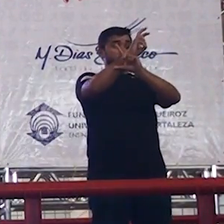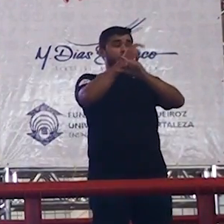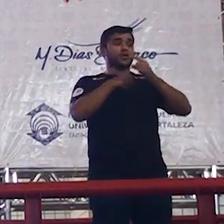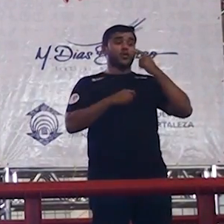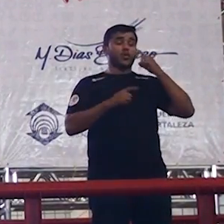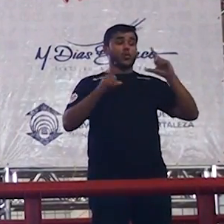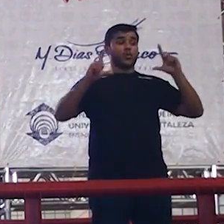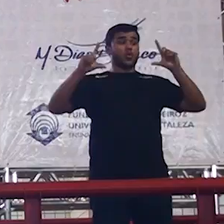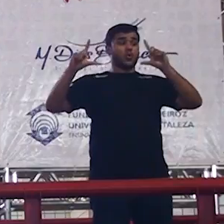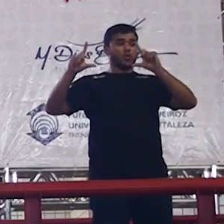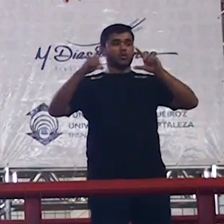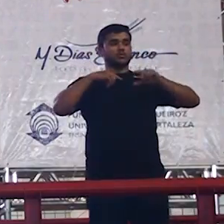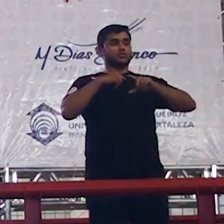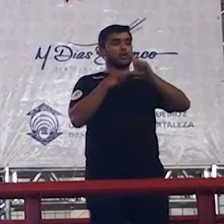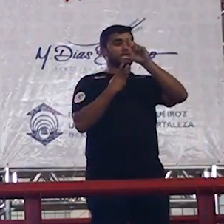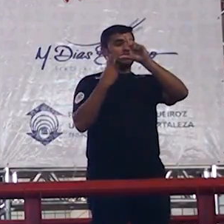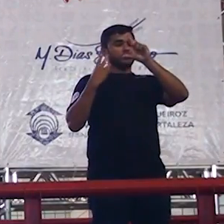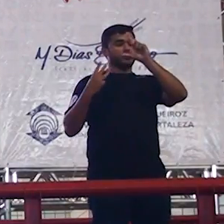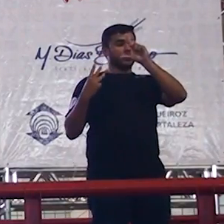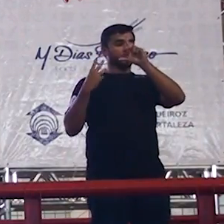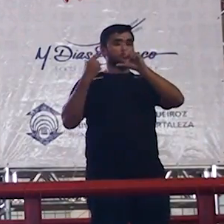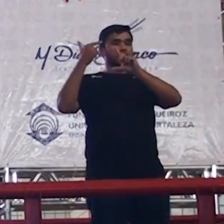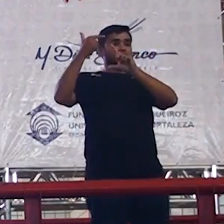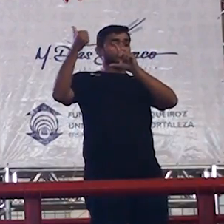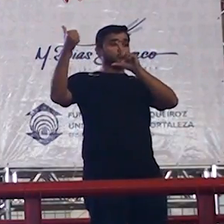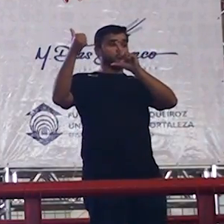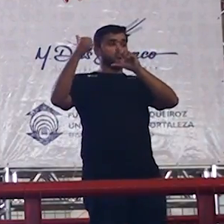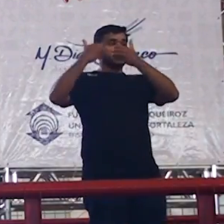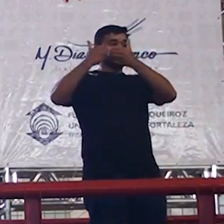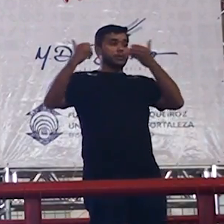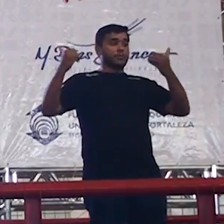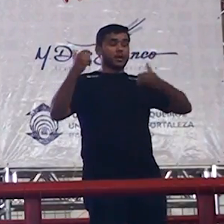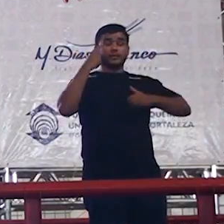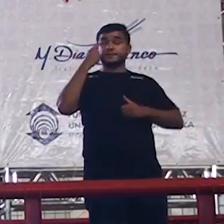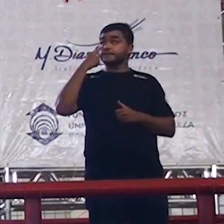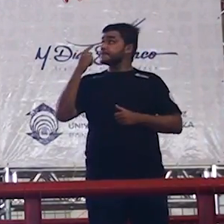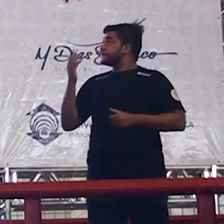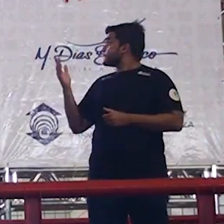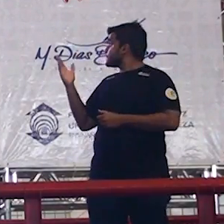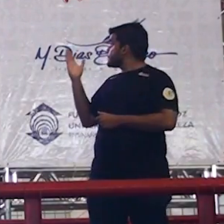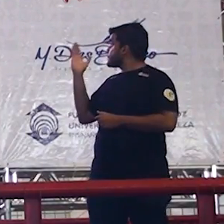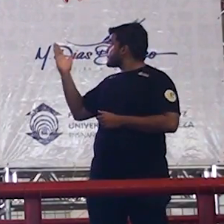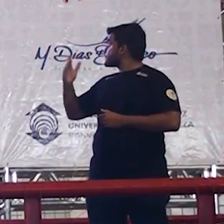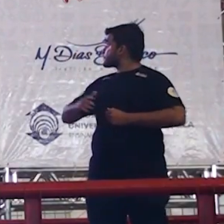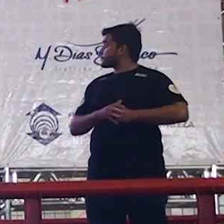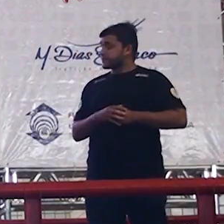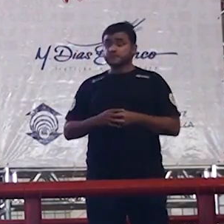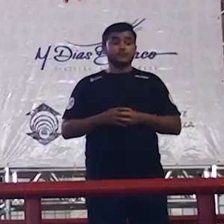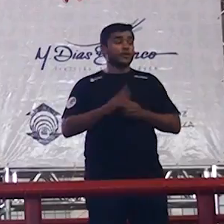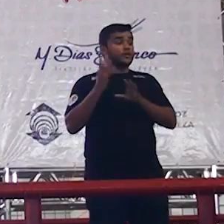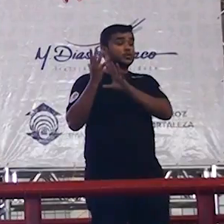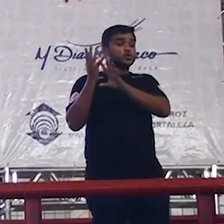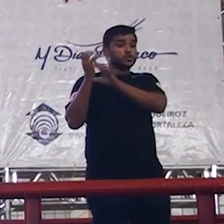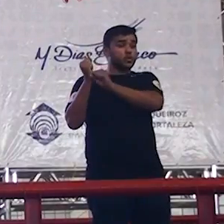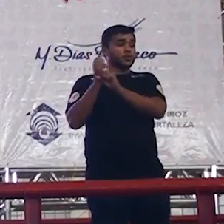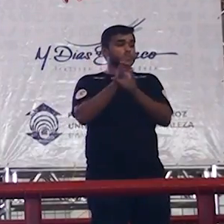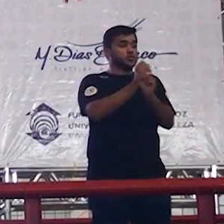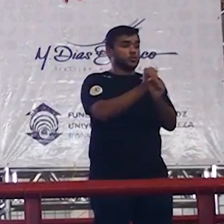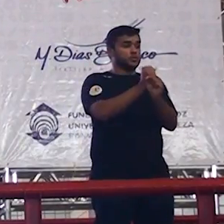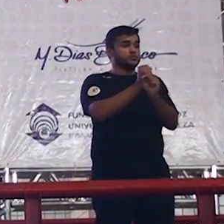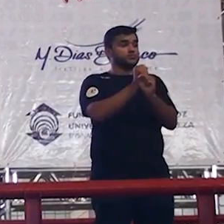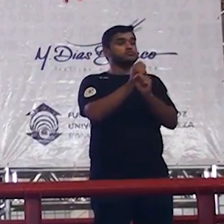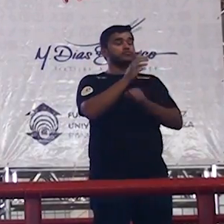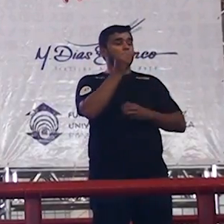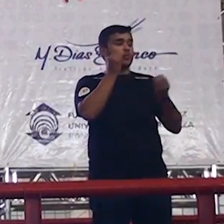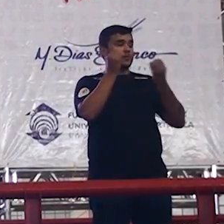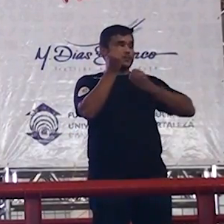Então você vai calcular a área dos dois triângulos separadamente e vai somar. Ok?